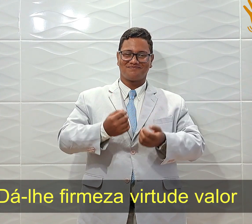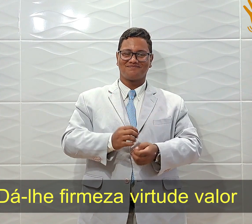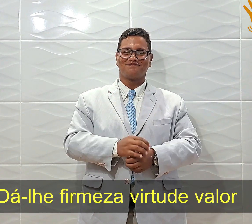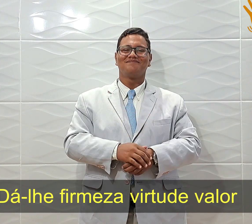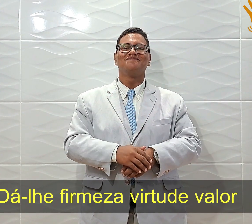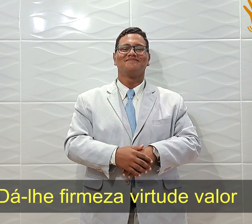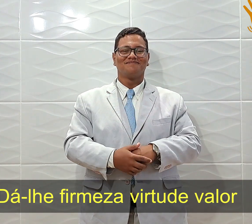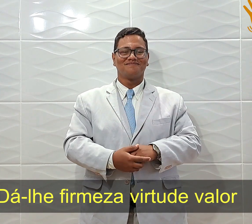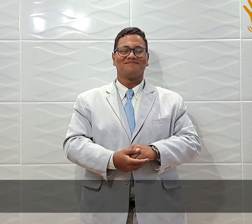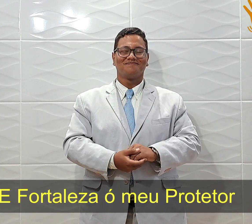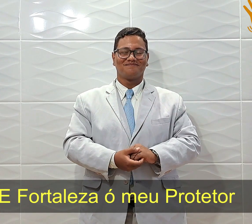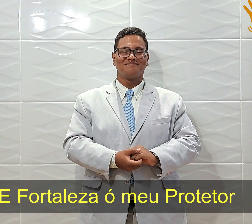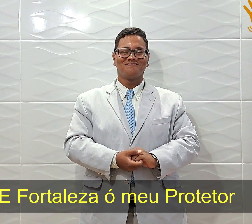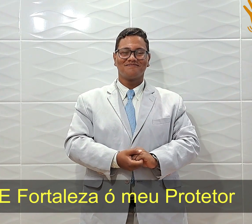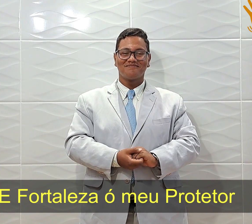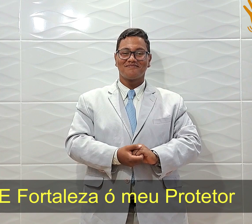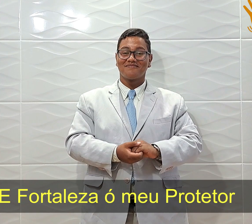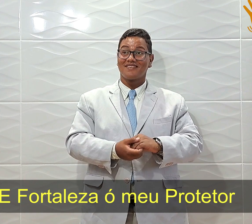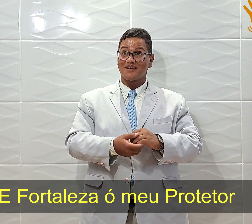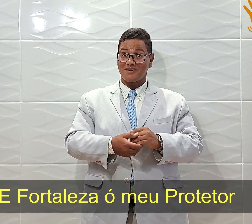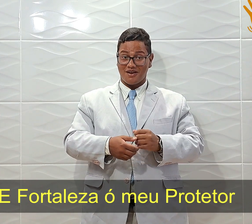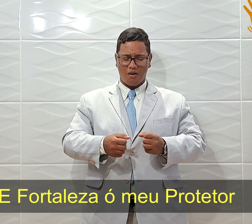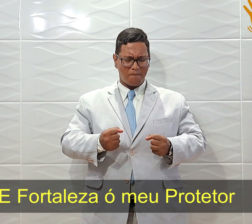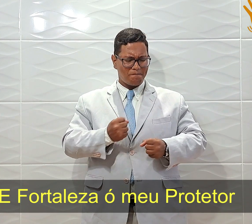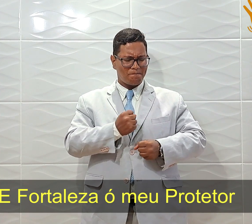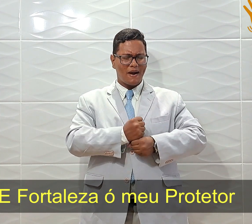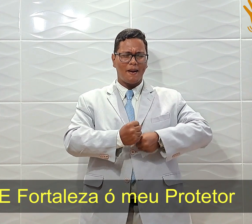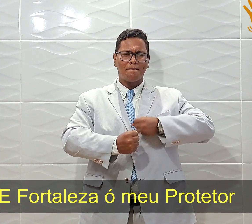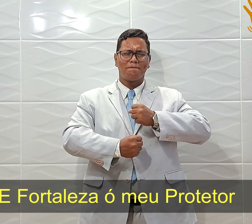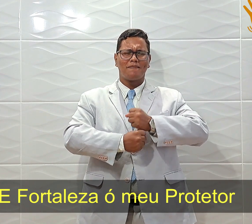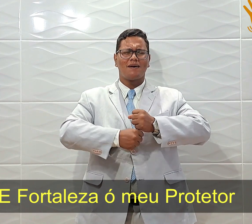E fortaleza,